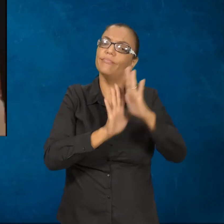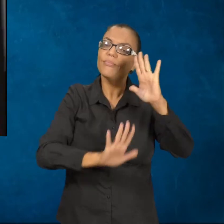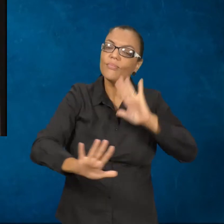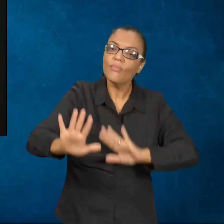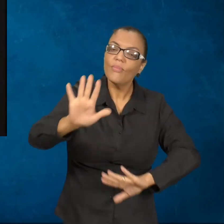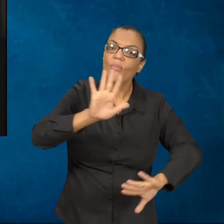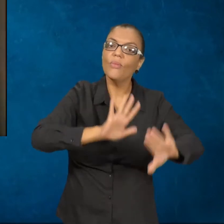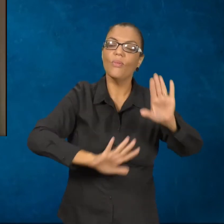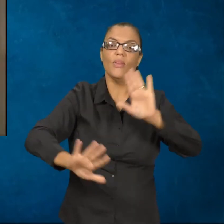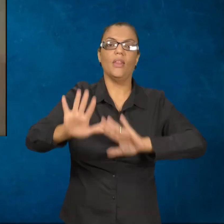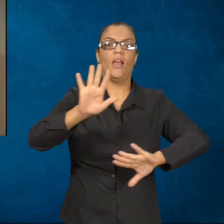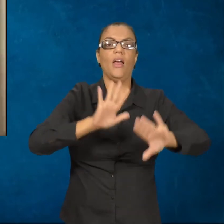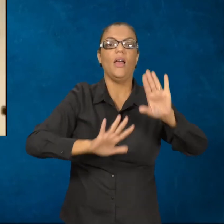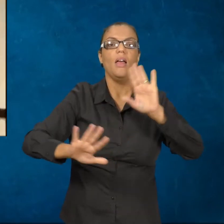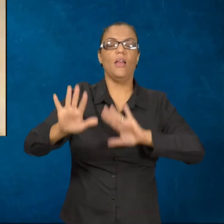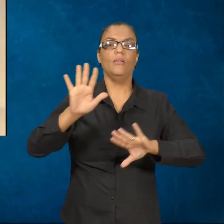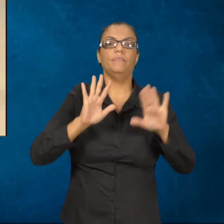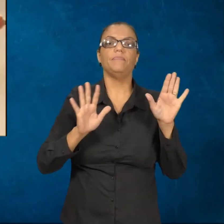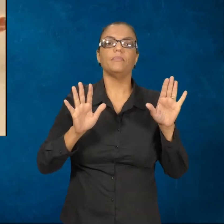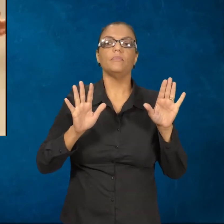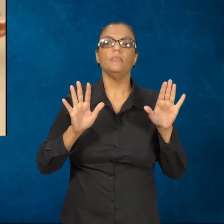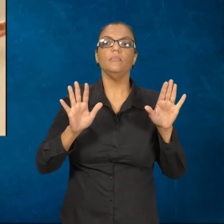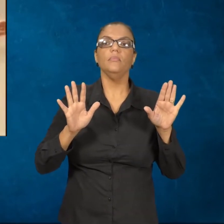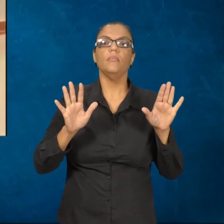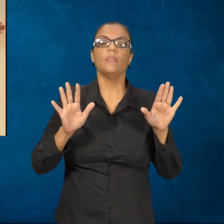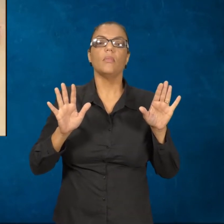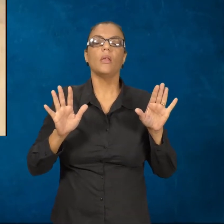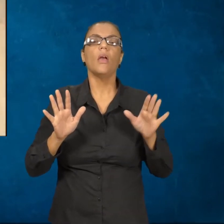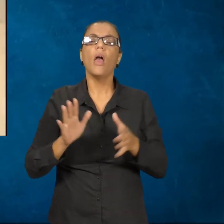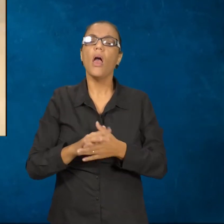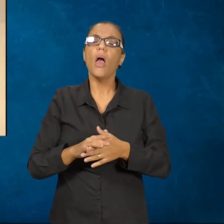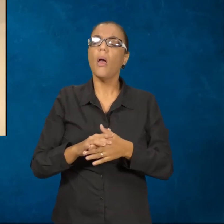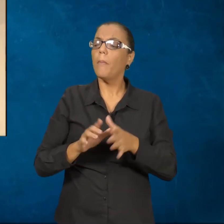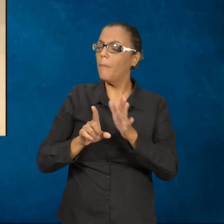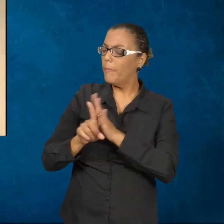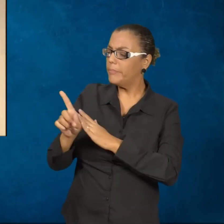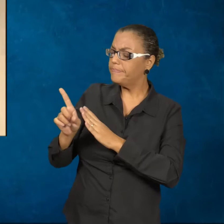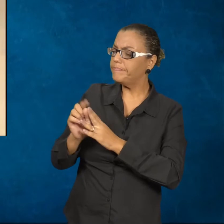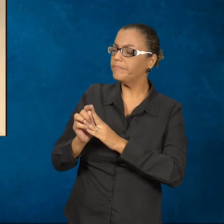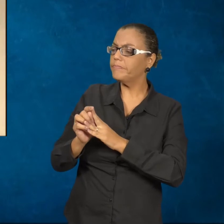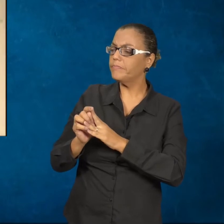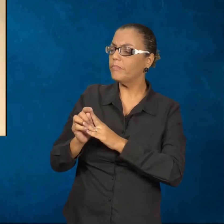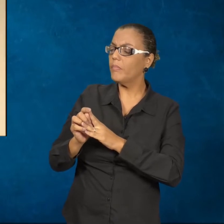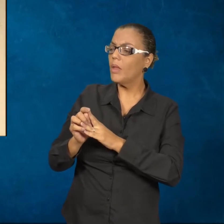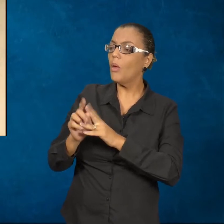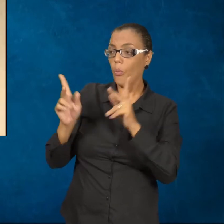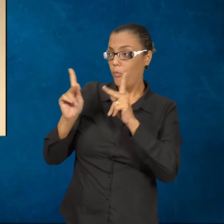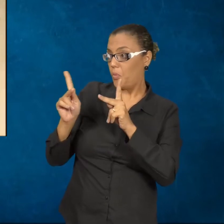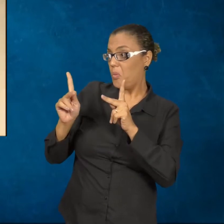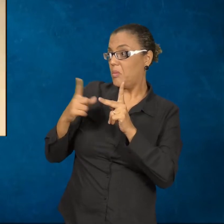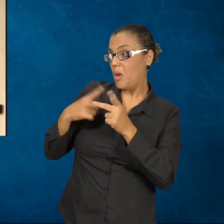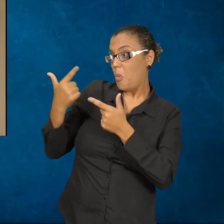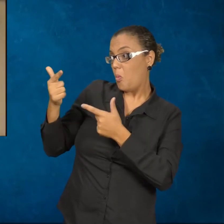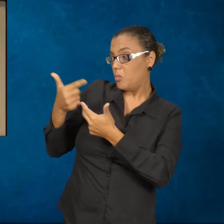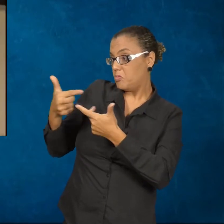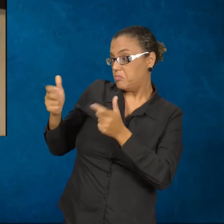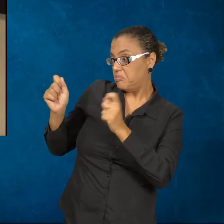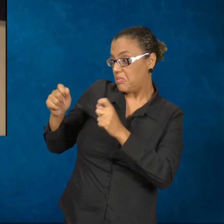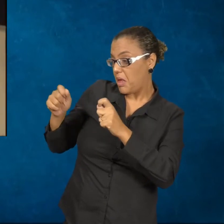cuidado. Professor, tem mais algum dever de casa para fazer com meu filho? Só mais 2.